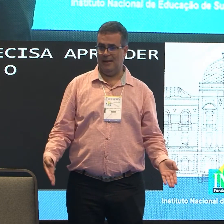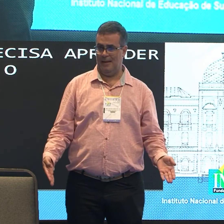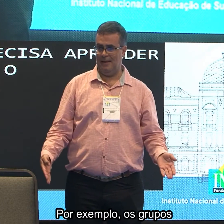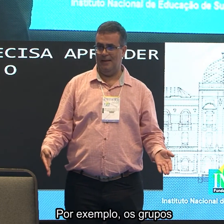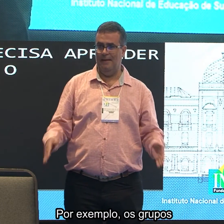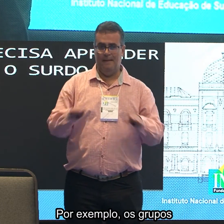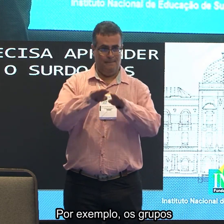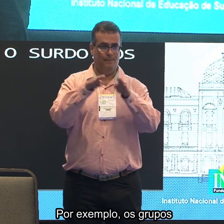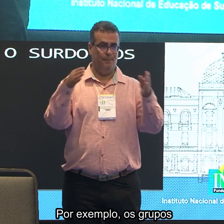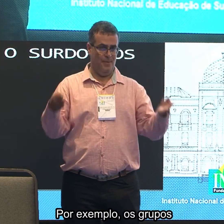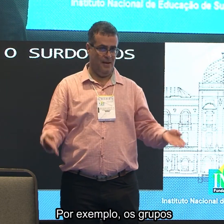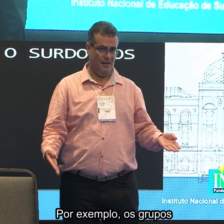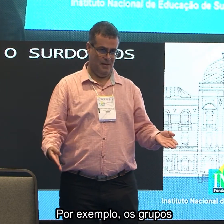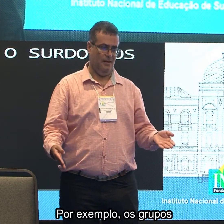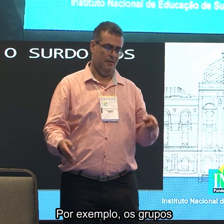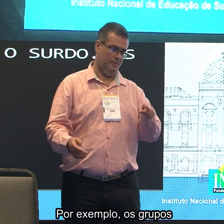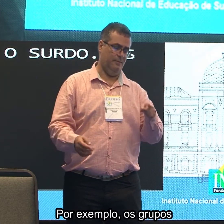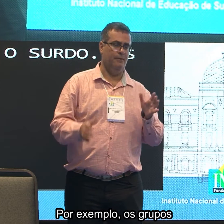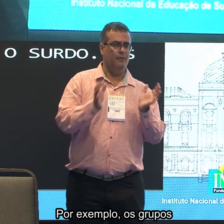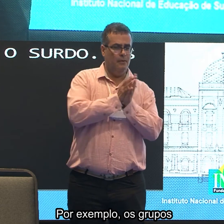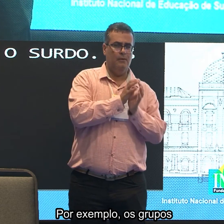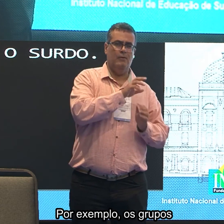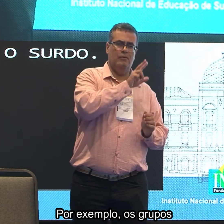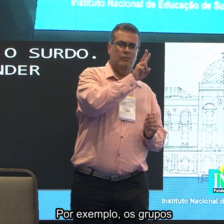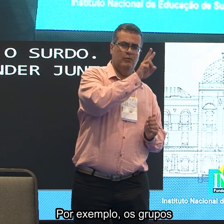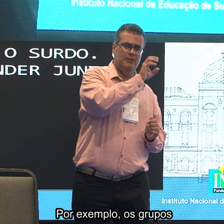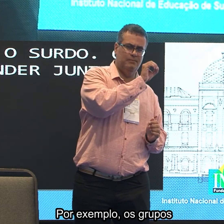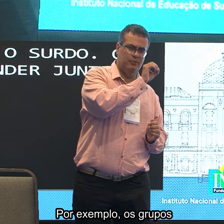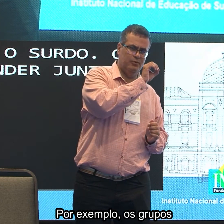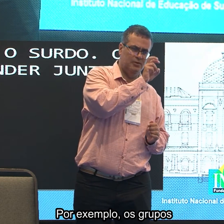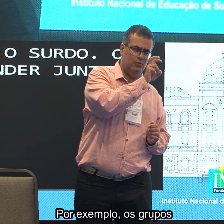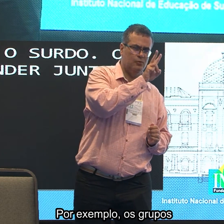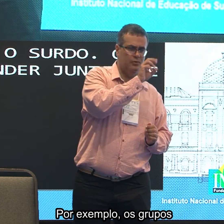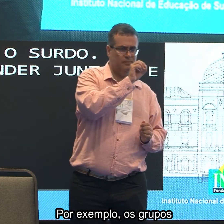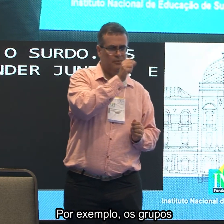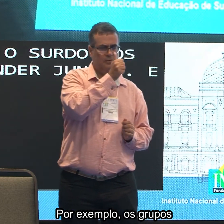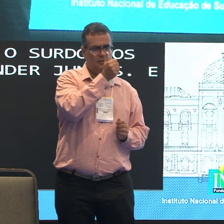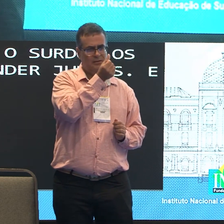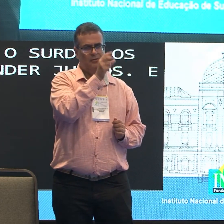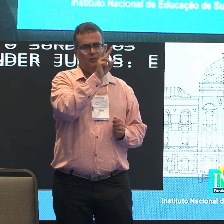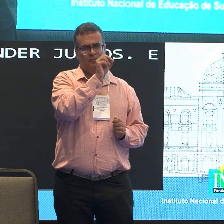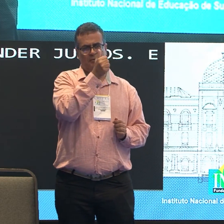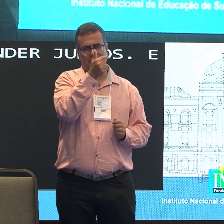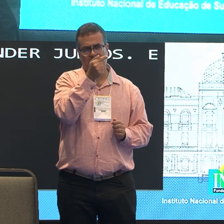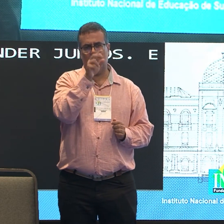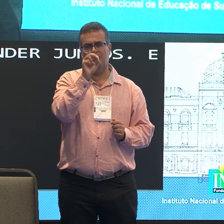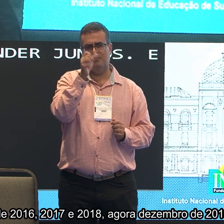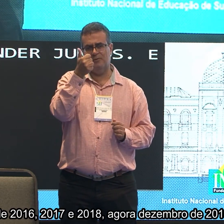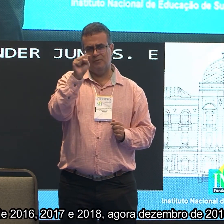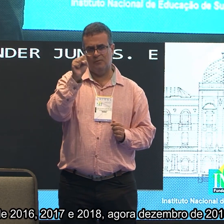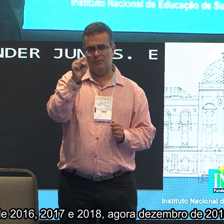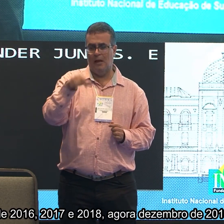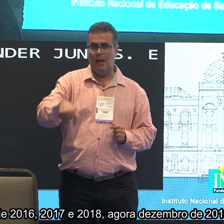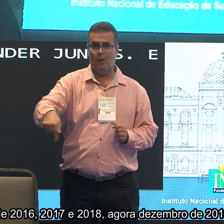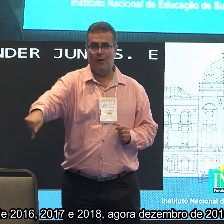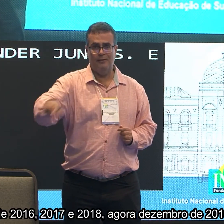E também por exemplo, os grupos 2016,